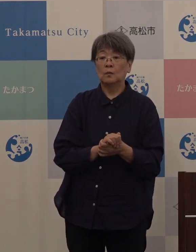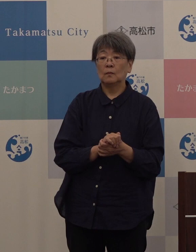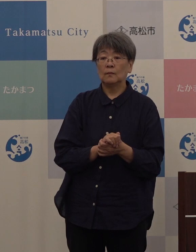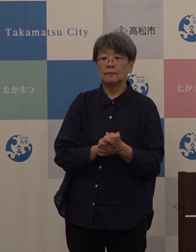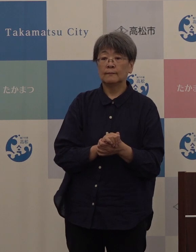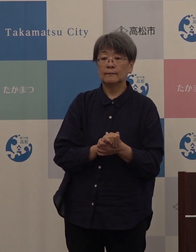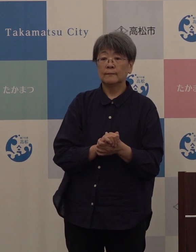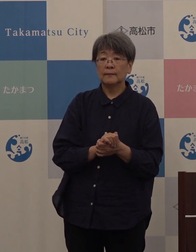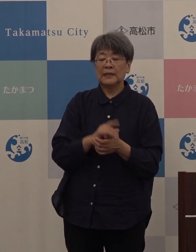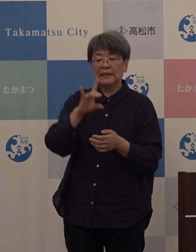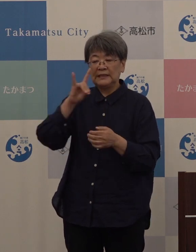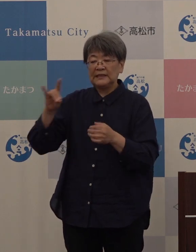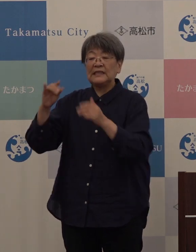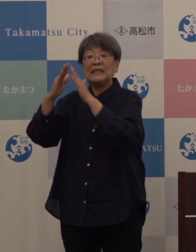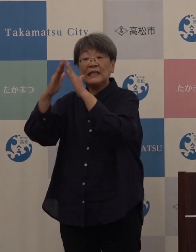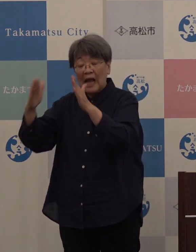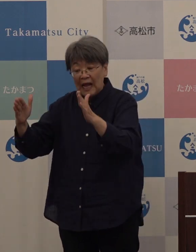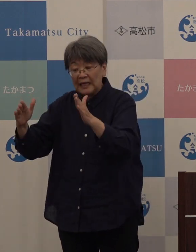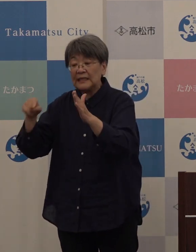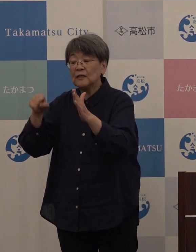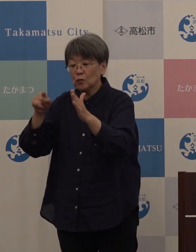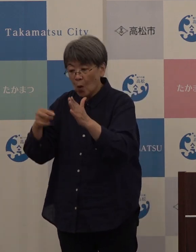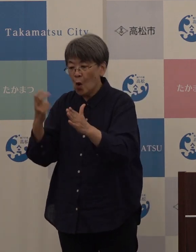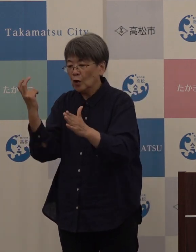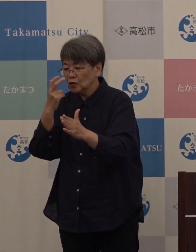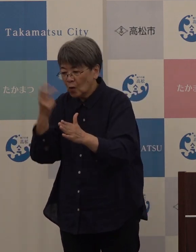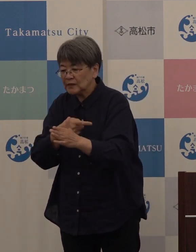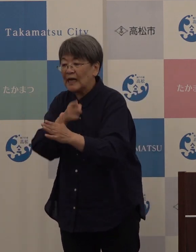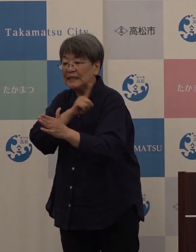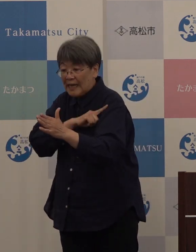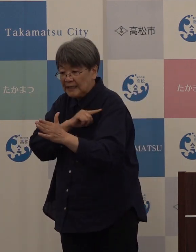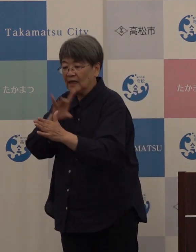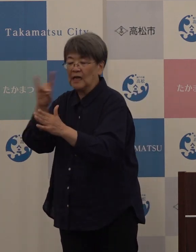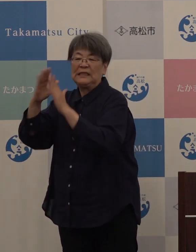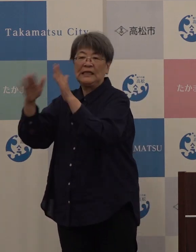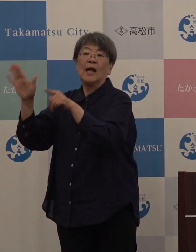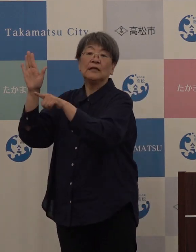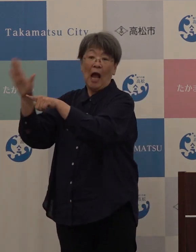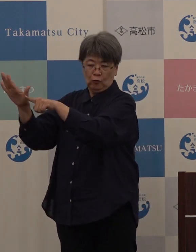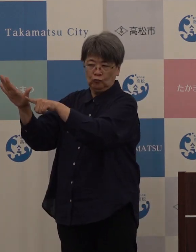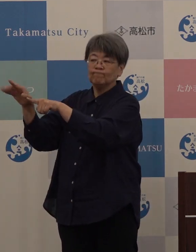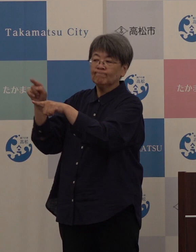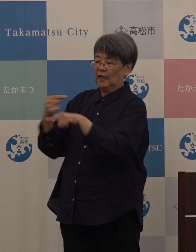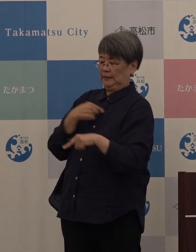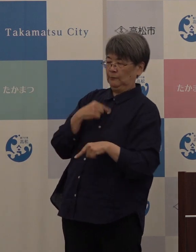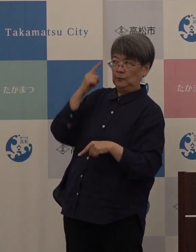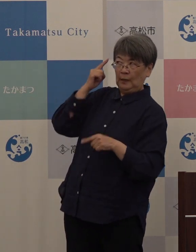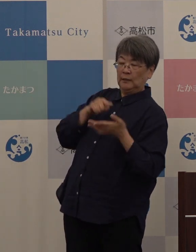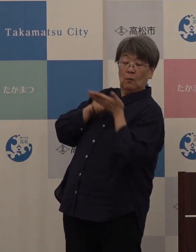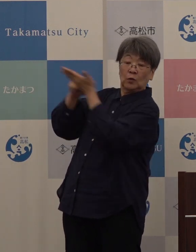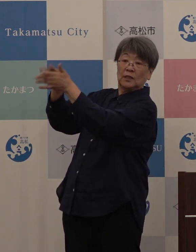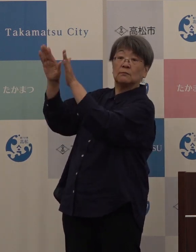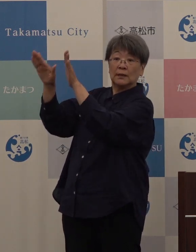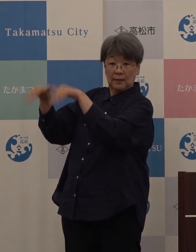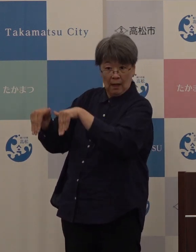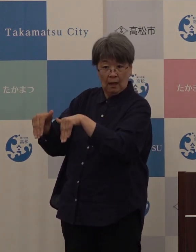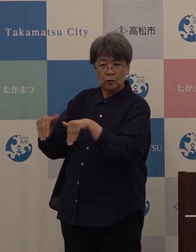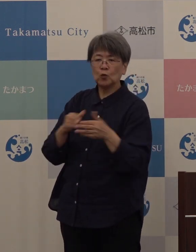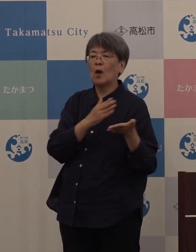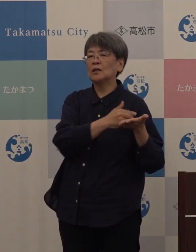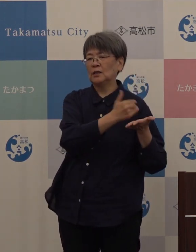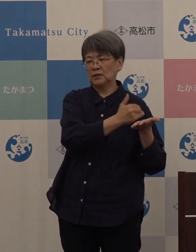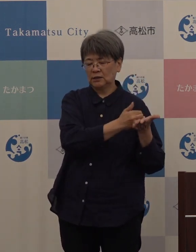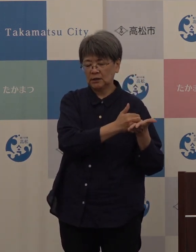まあ、市議会議員に関する調査権限が議会にあるので今回申し入れをしたということなんですけど、